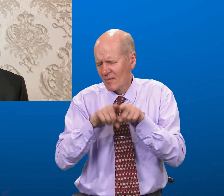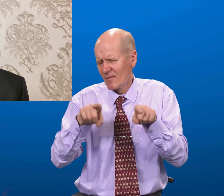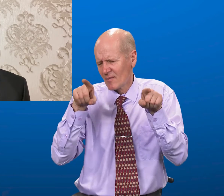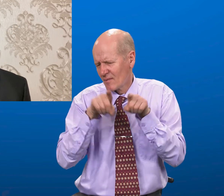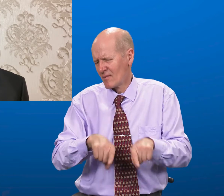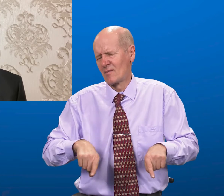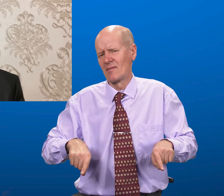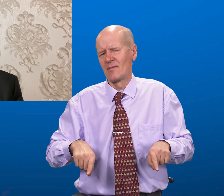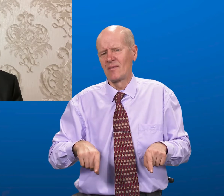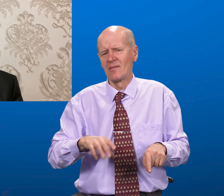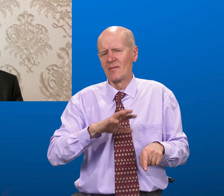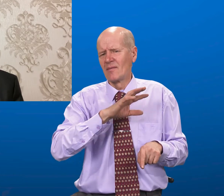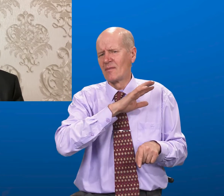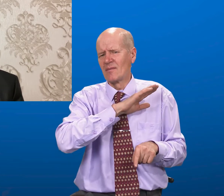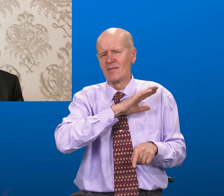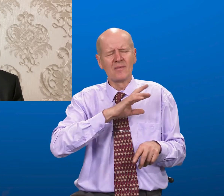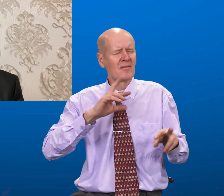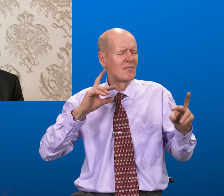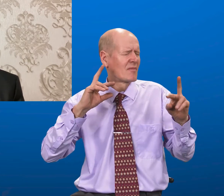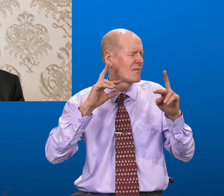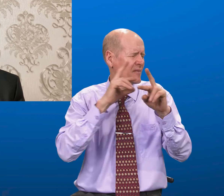точно так же